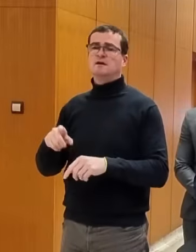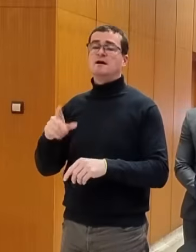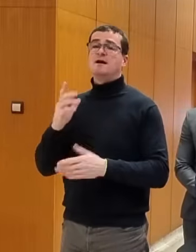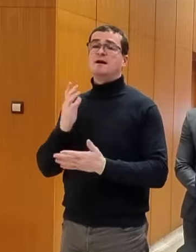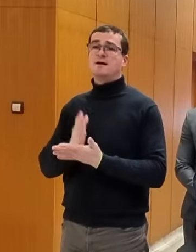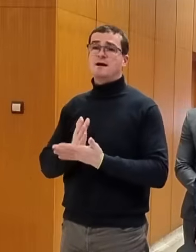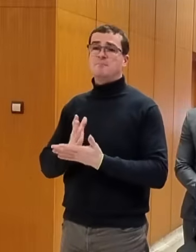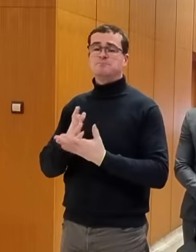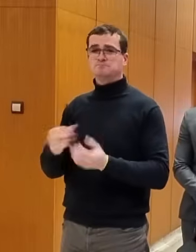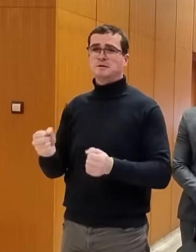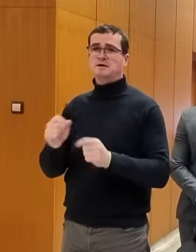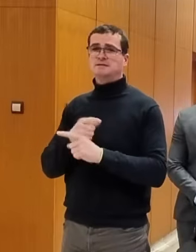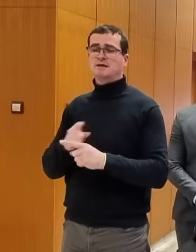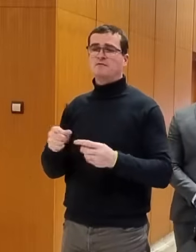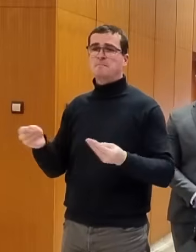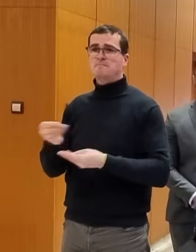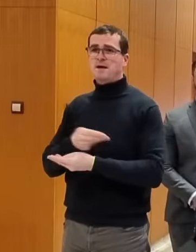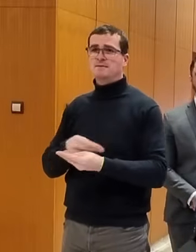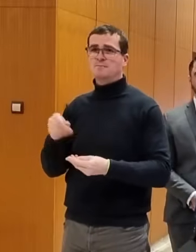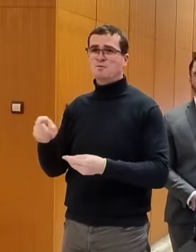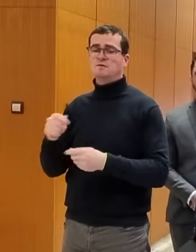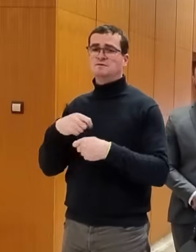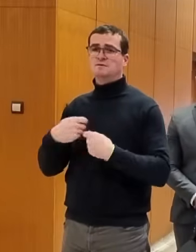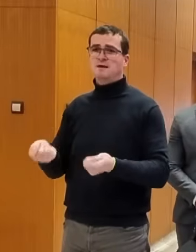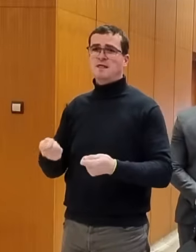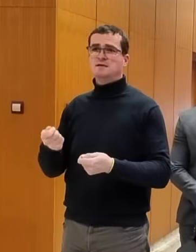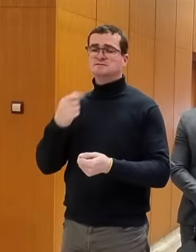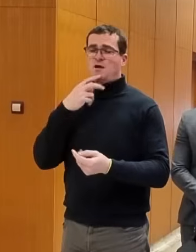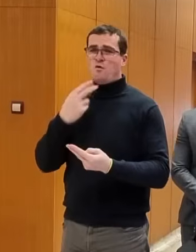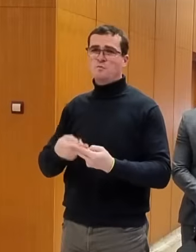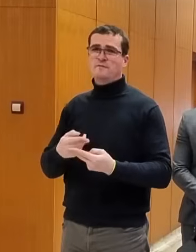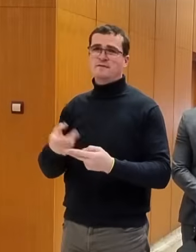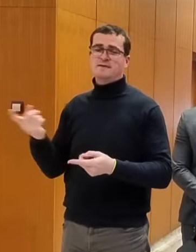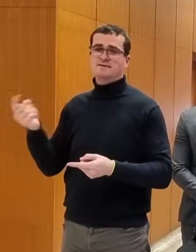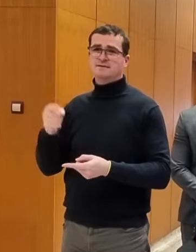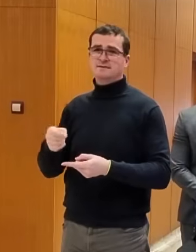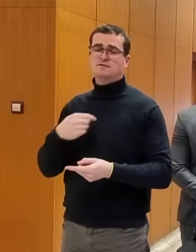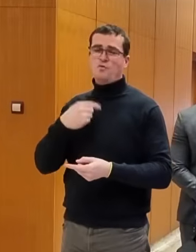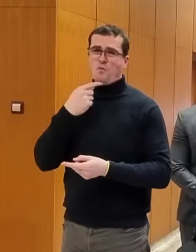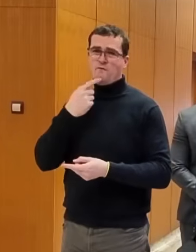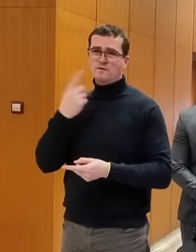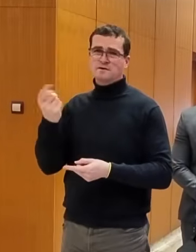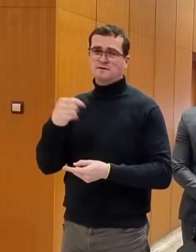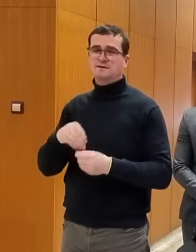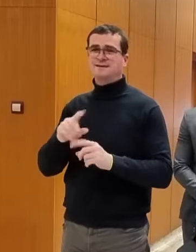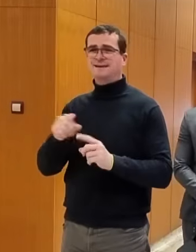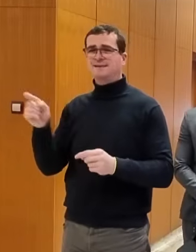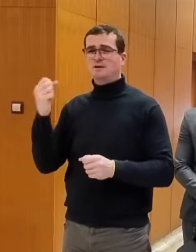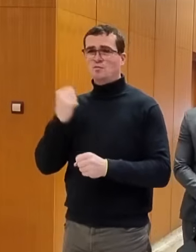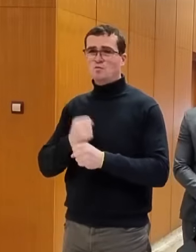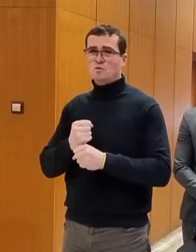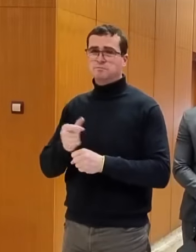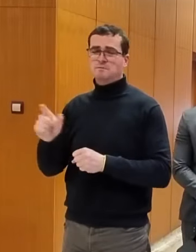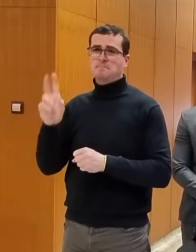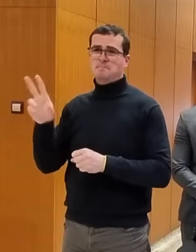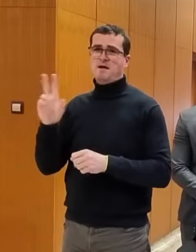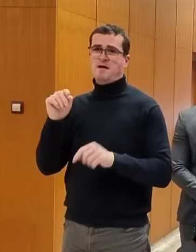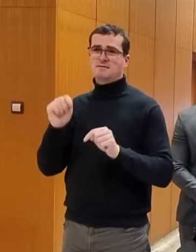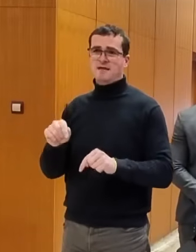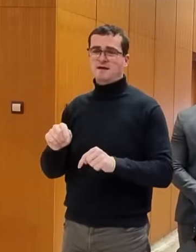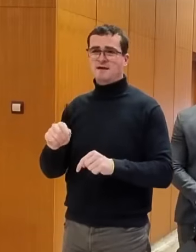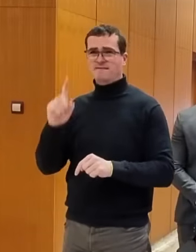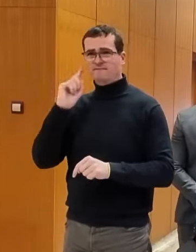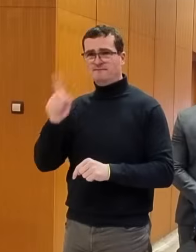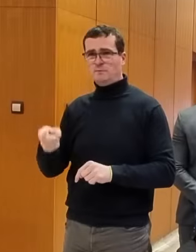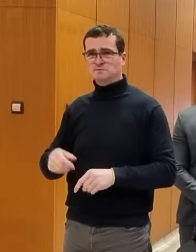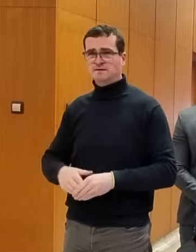ak bez akékoľvek manipulácie môcť vypovedať o tom, čo si myslia, že niekto iný spáchal, ak teraz majú také